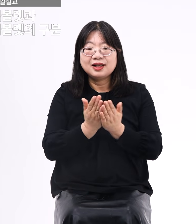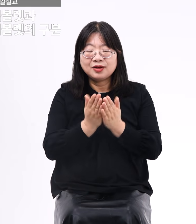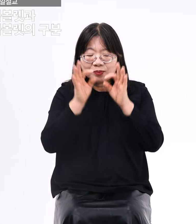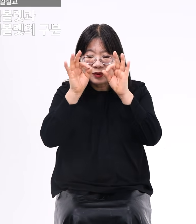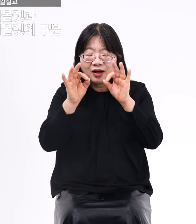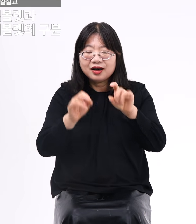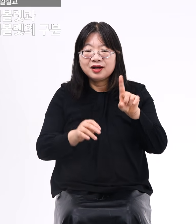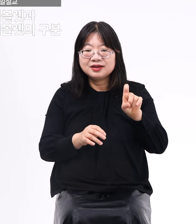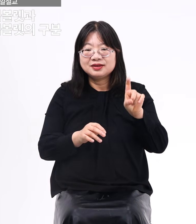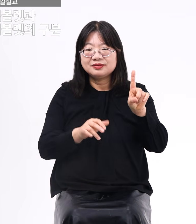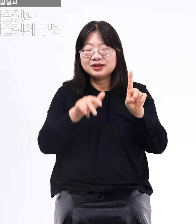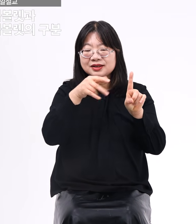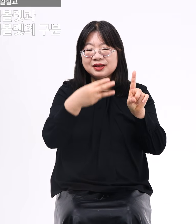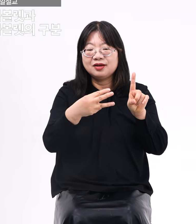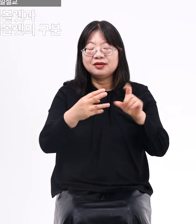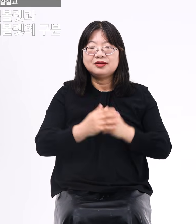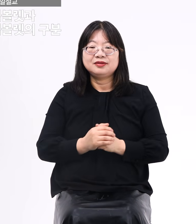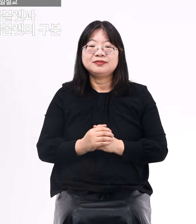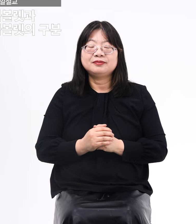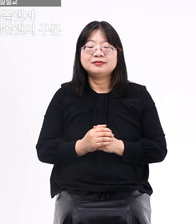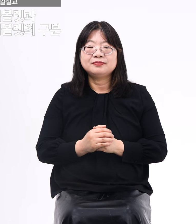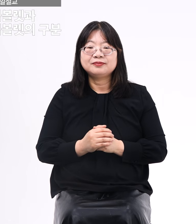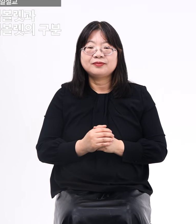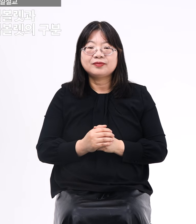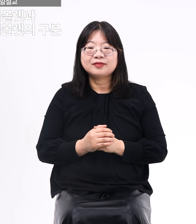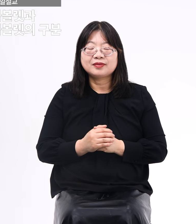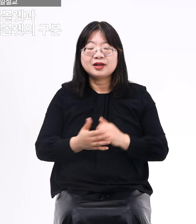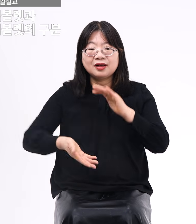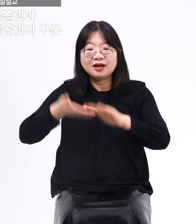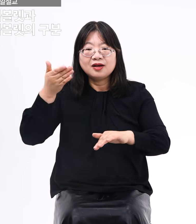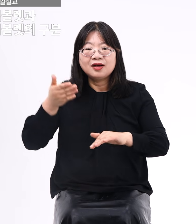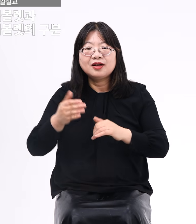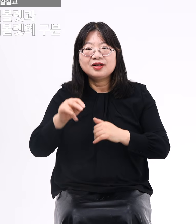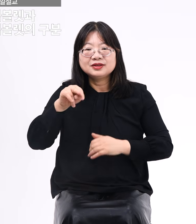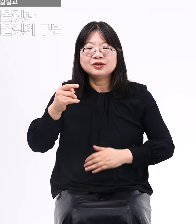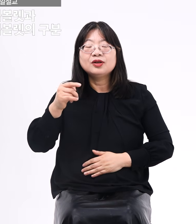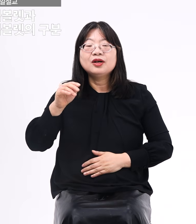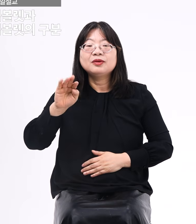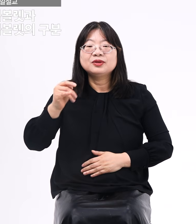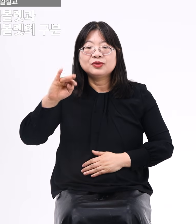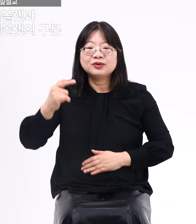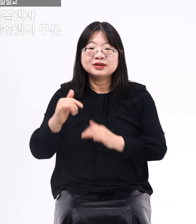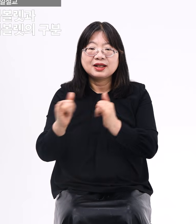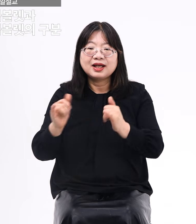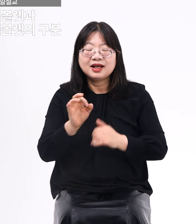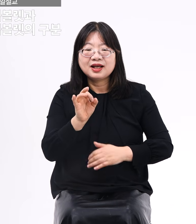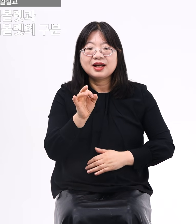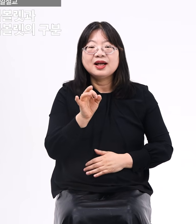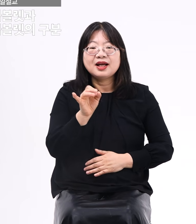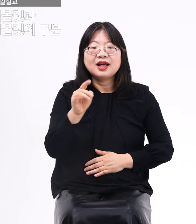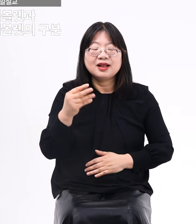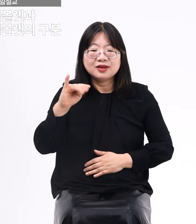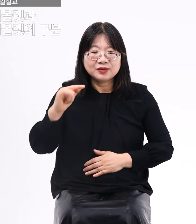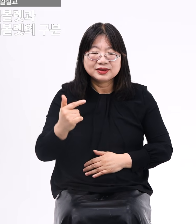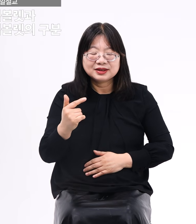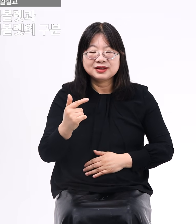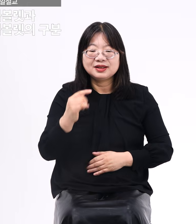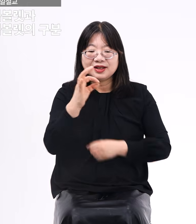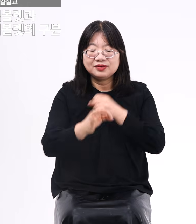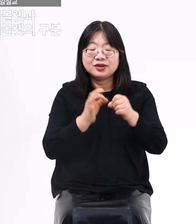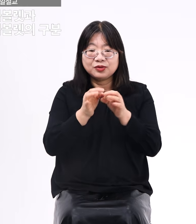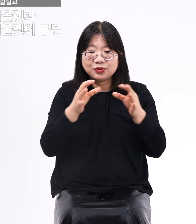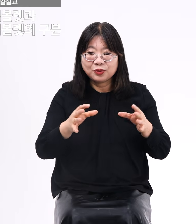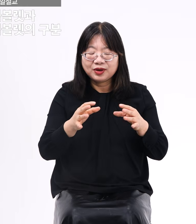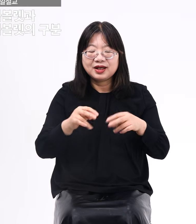11절 한번 같이 읽어보십시다. 시작. 그 뒤를 이어 스불론 사람 엘론이 이스라엘의 사사가 되어 10년 동안